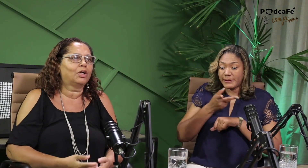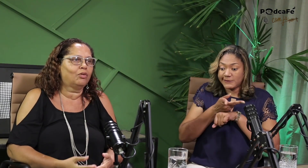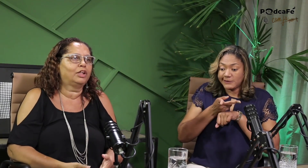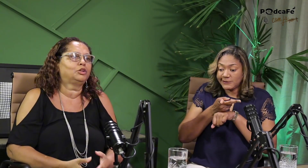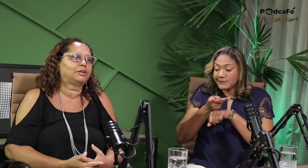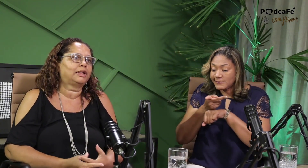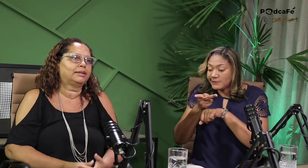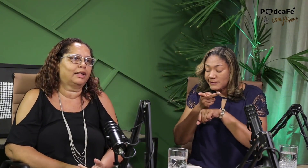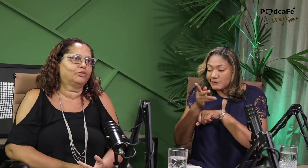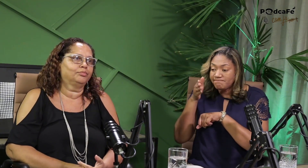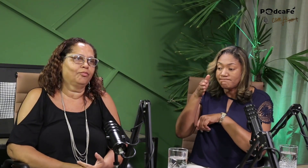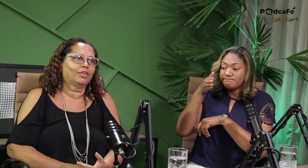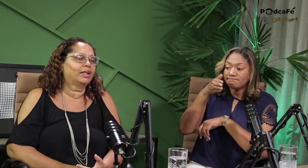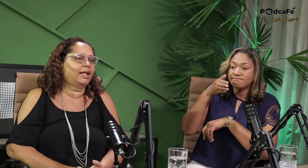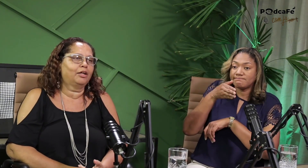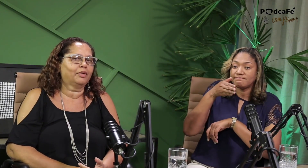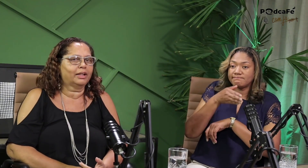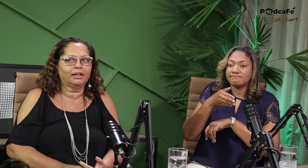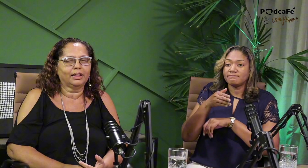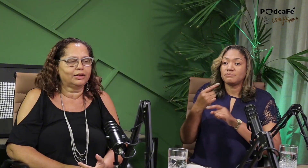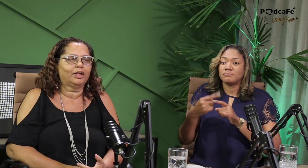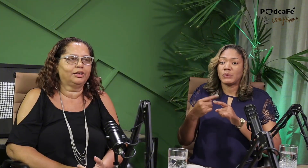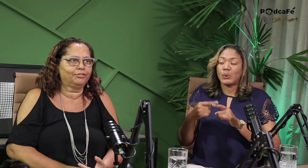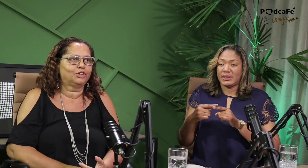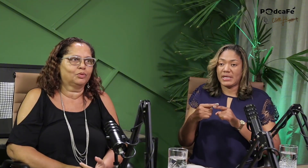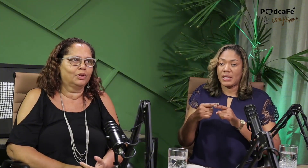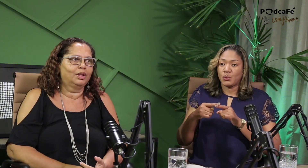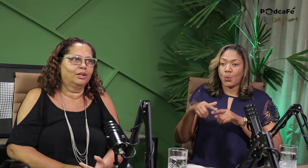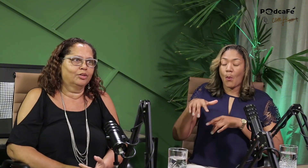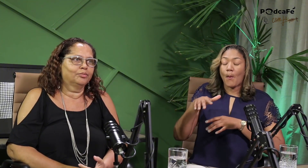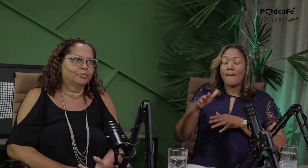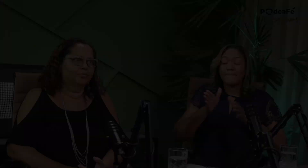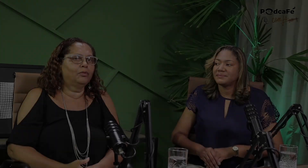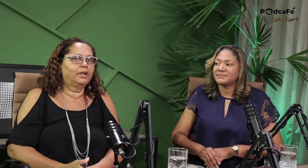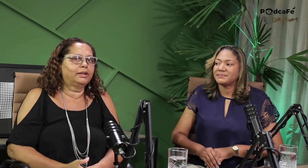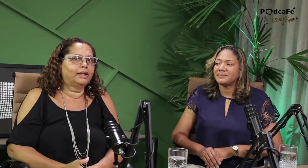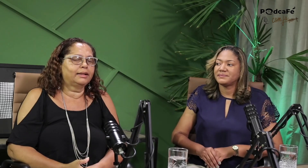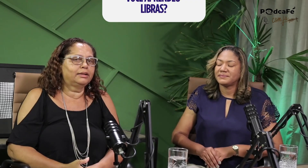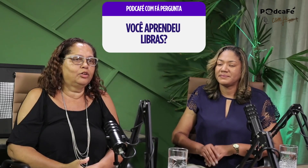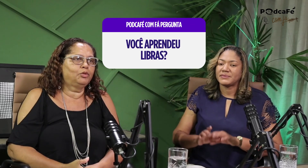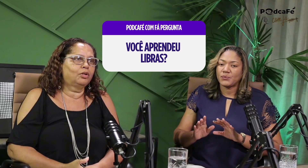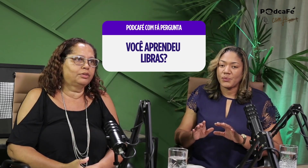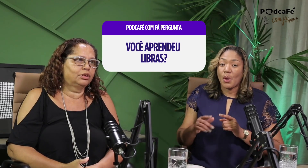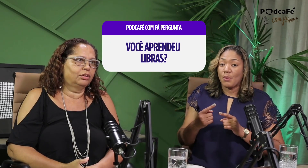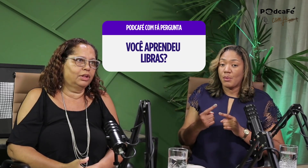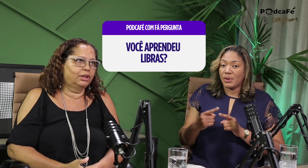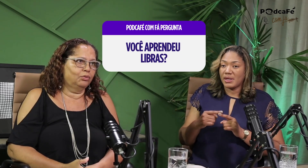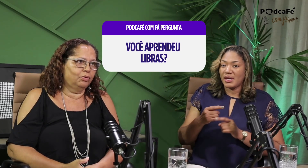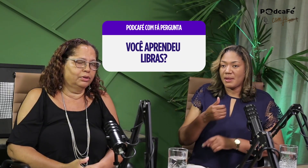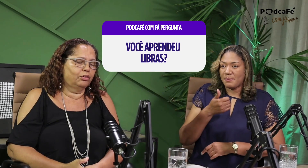de procurar colégio especializado, e na época que ele nasceu era difícil. Por ele ter nascido em